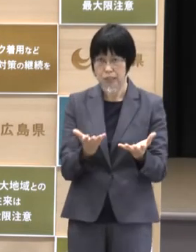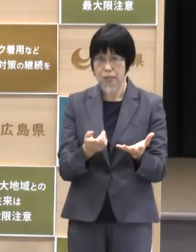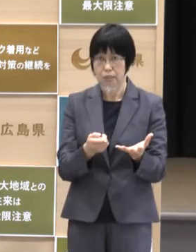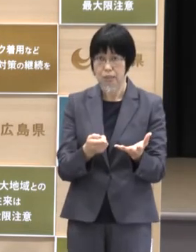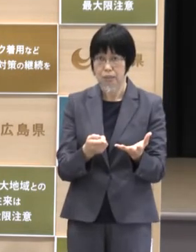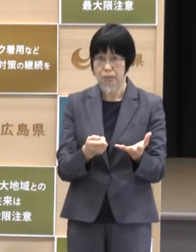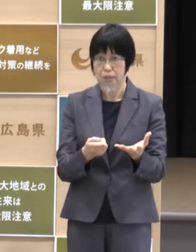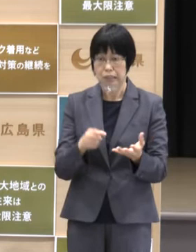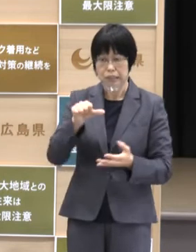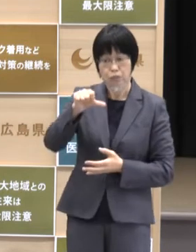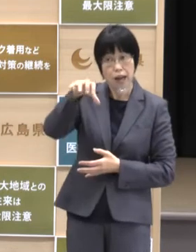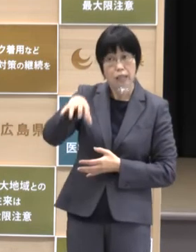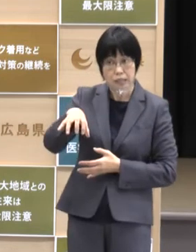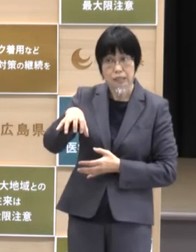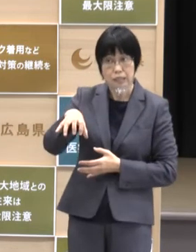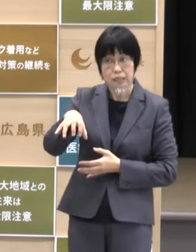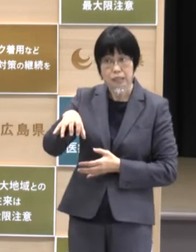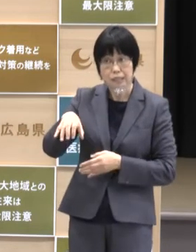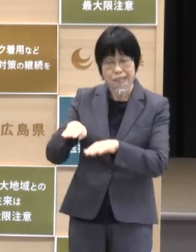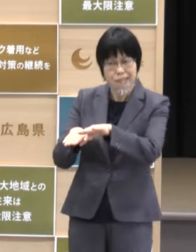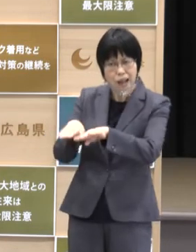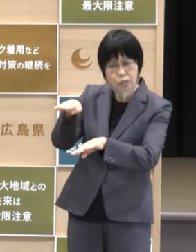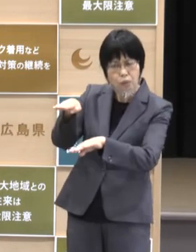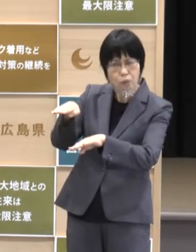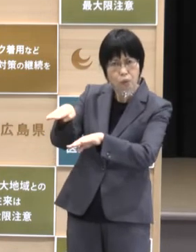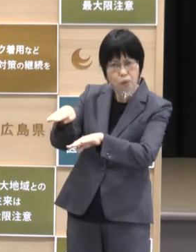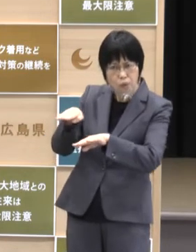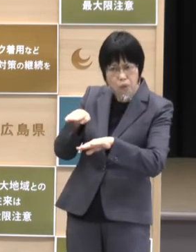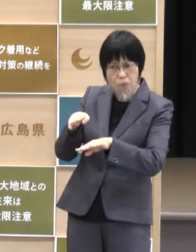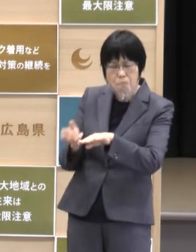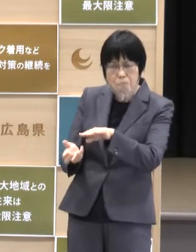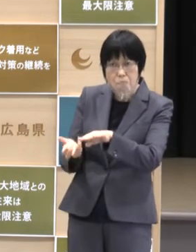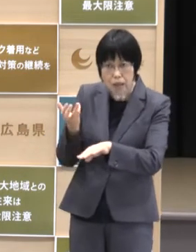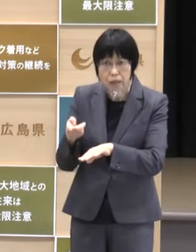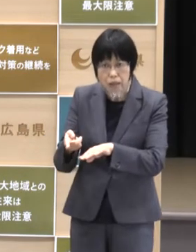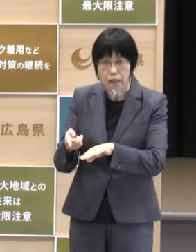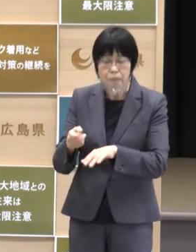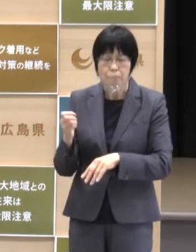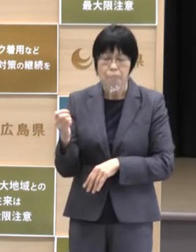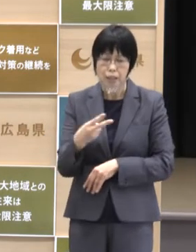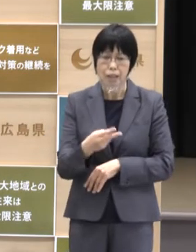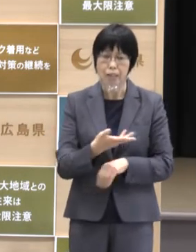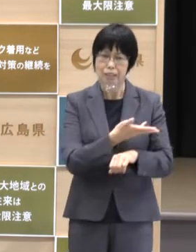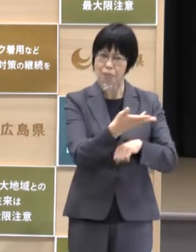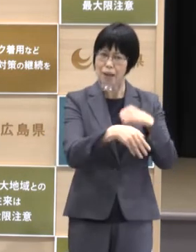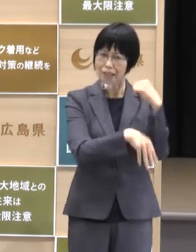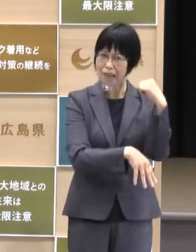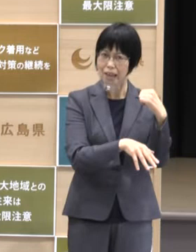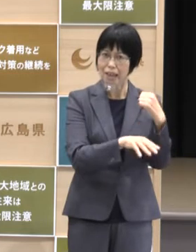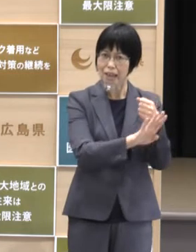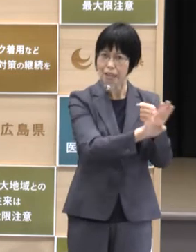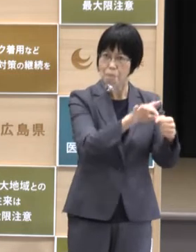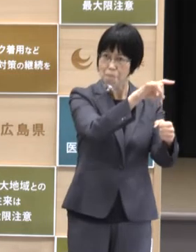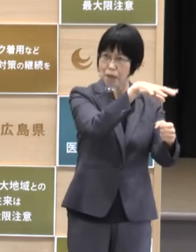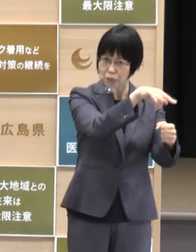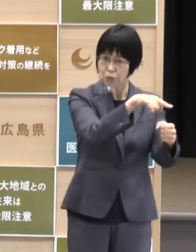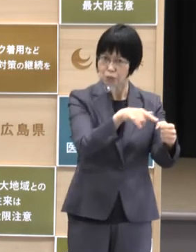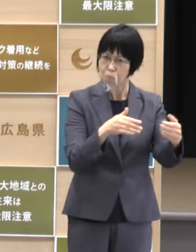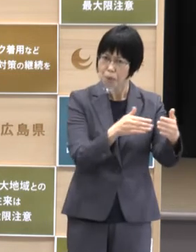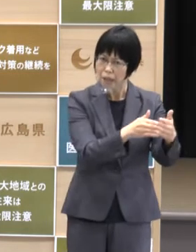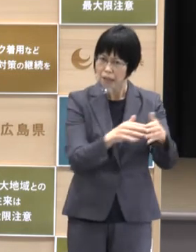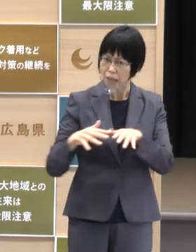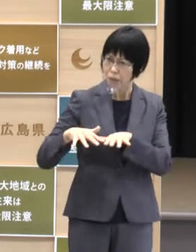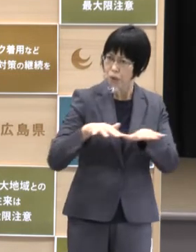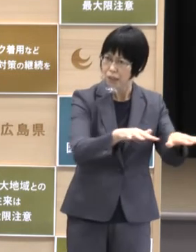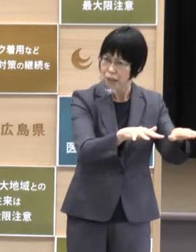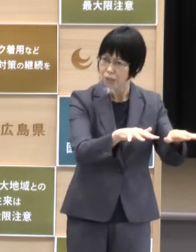は5日地断層が最大でありまして、これがその島根県の島根原発まで影響を与えるっていうこと